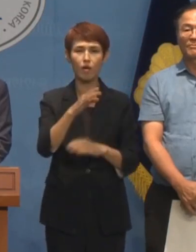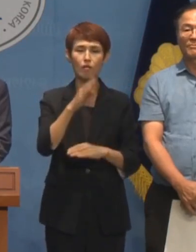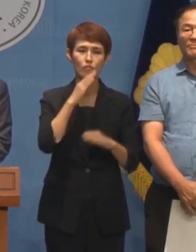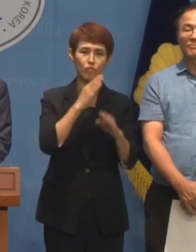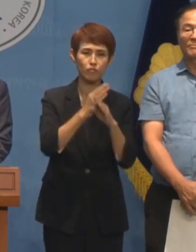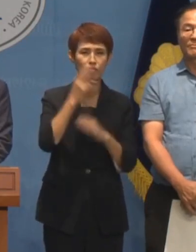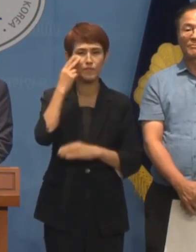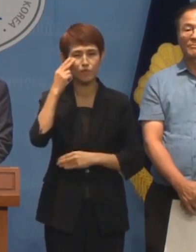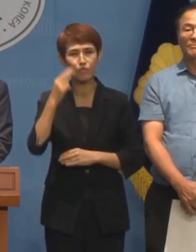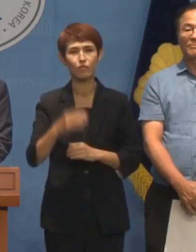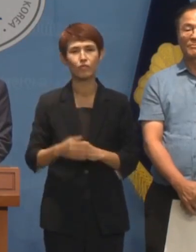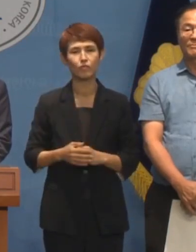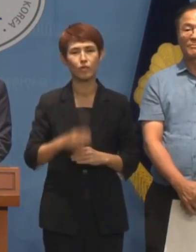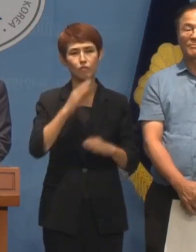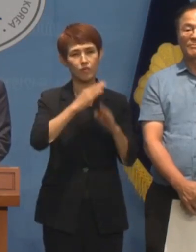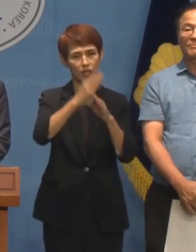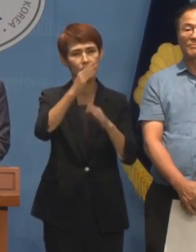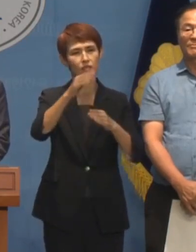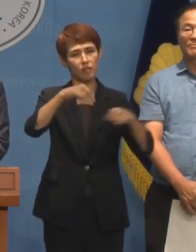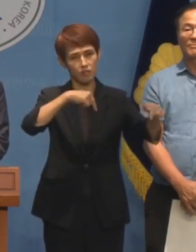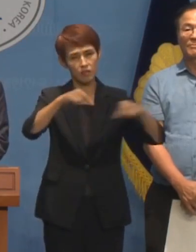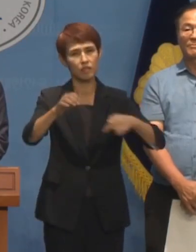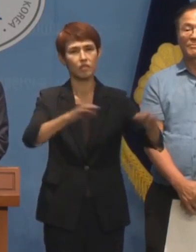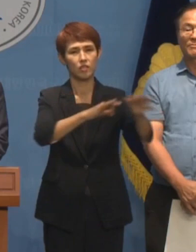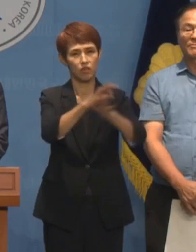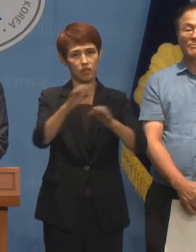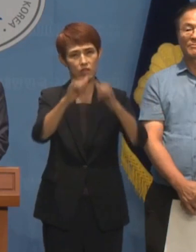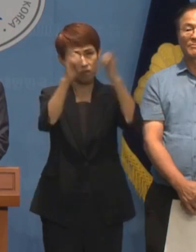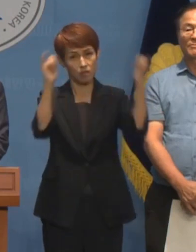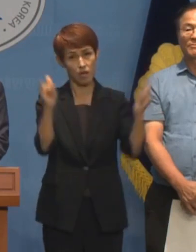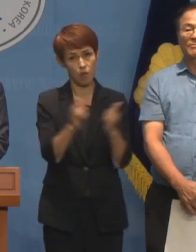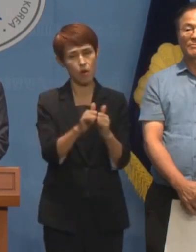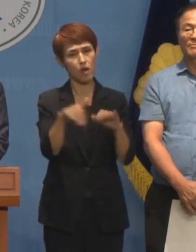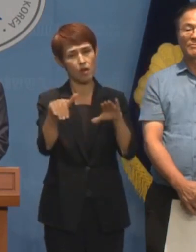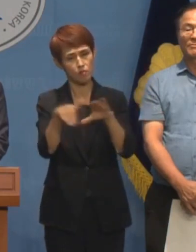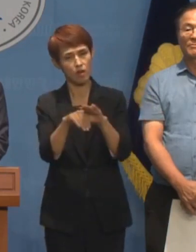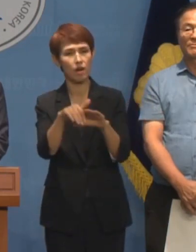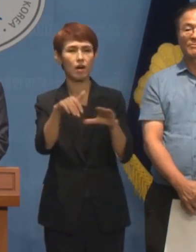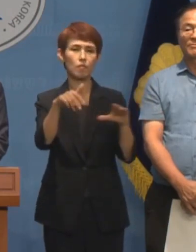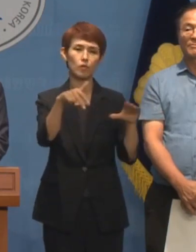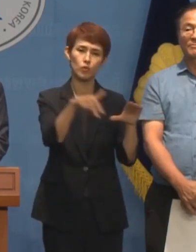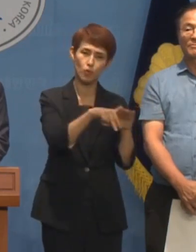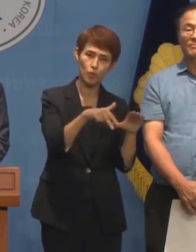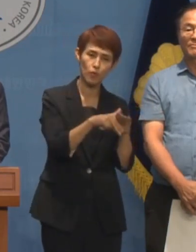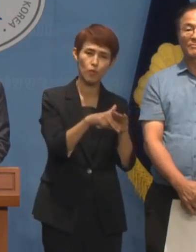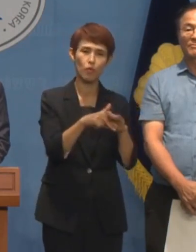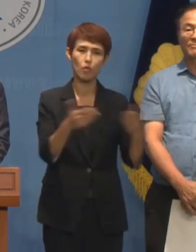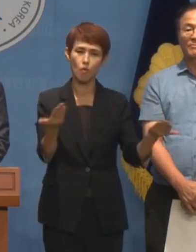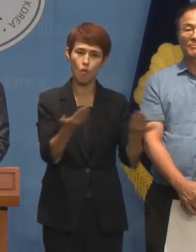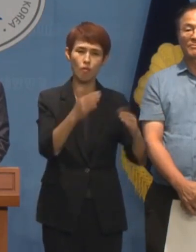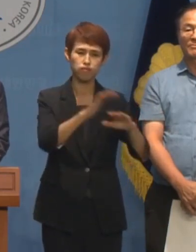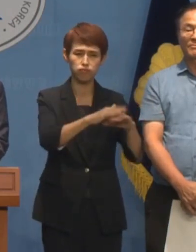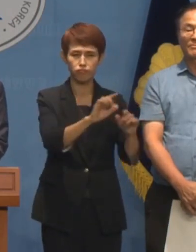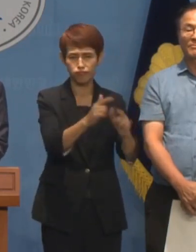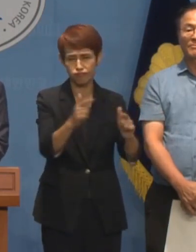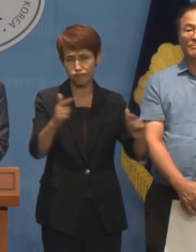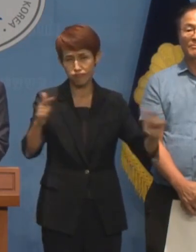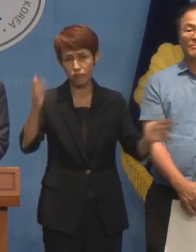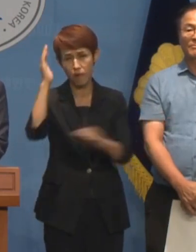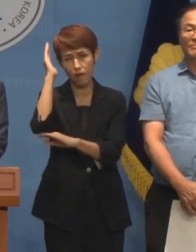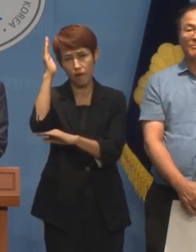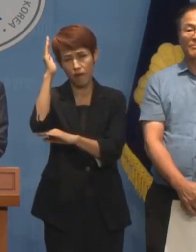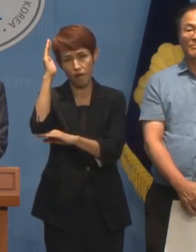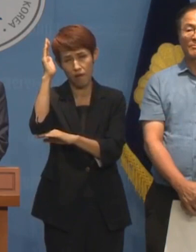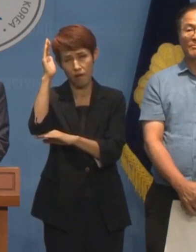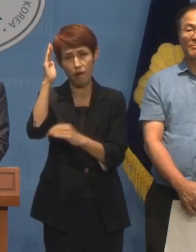문제, 북한의 정치, 경제, 사회, 문화, 종교, 농업, 공업 등 많은 분야를